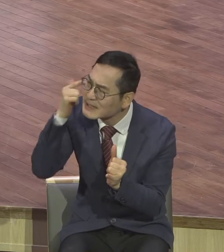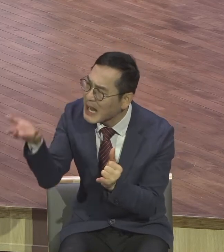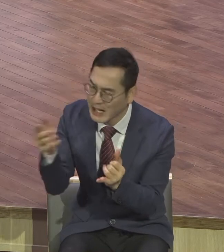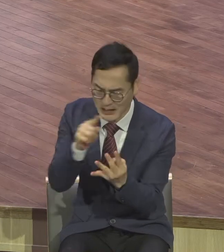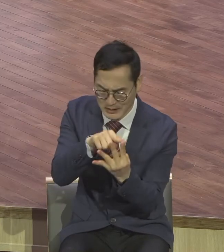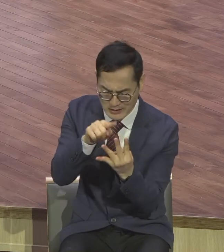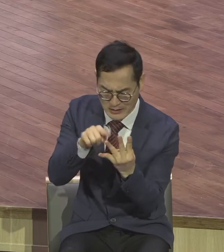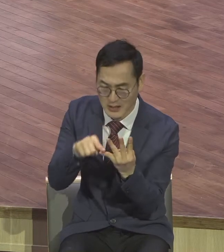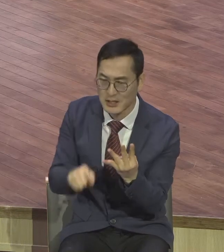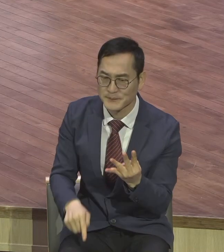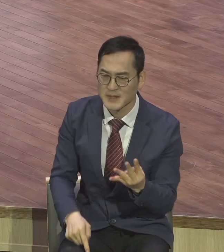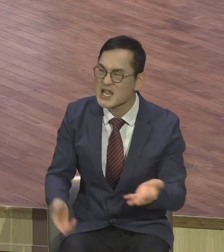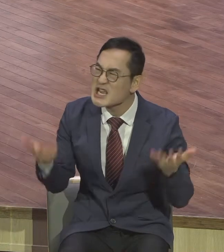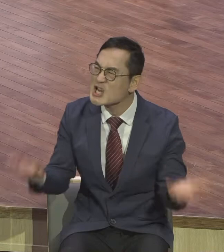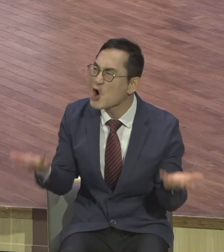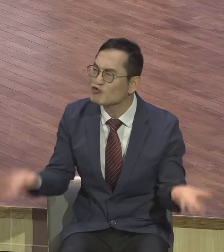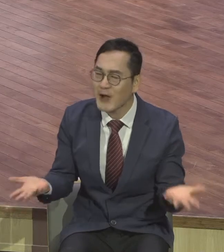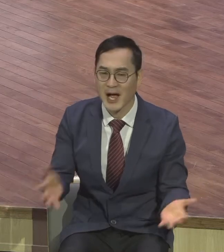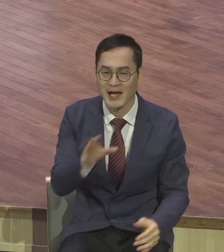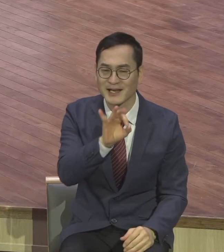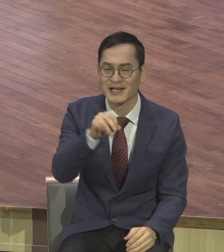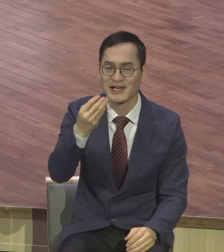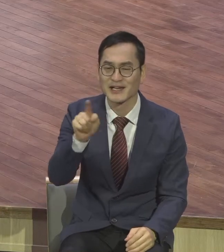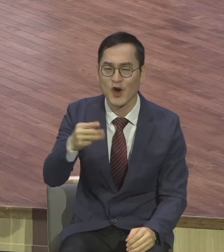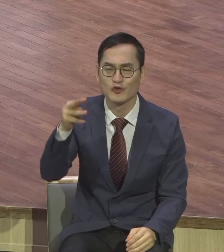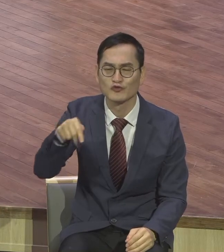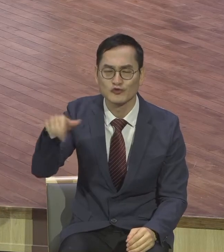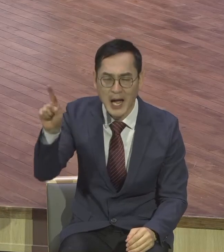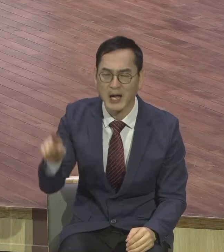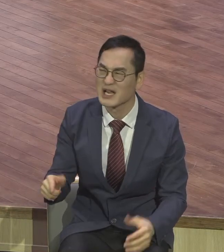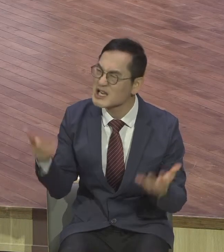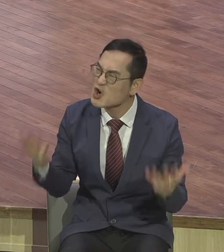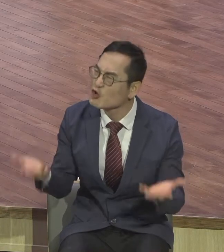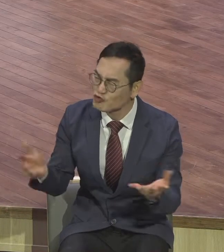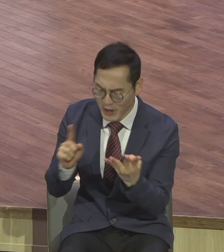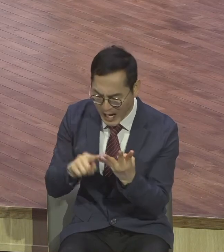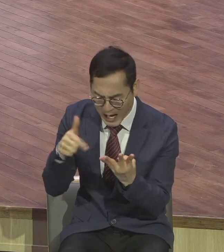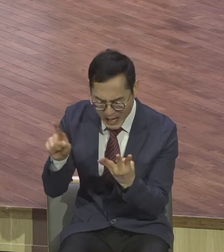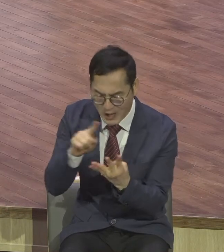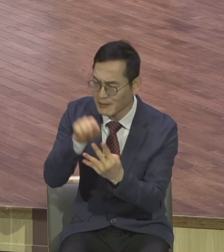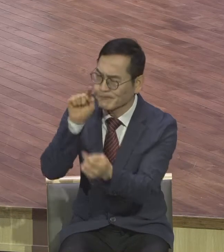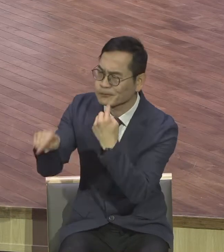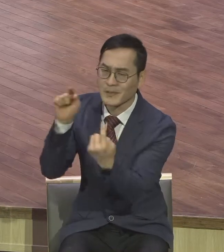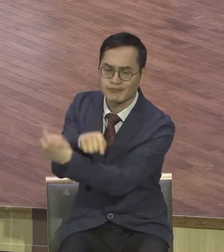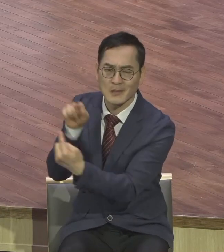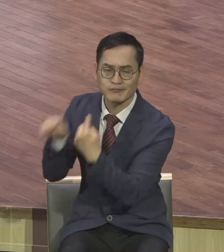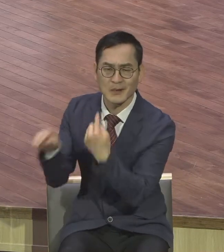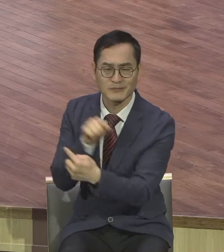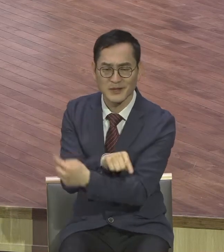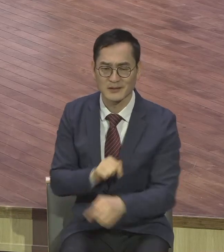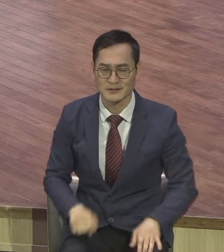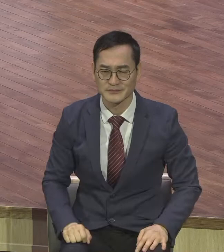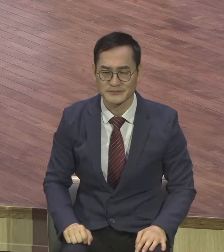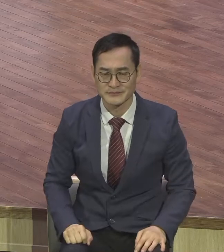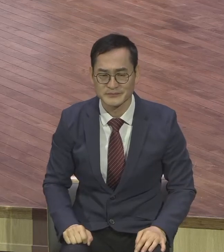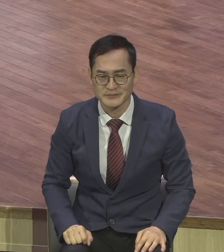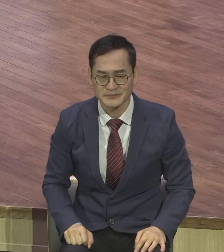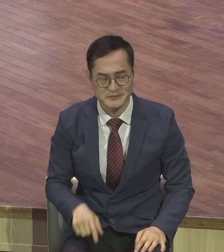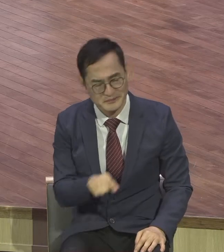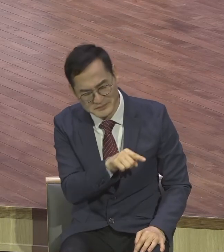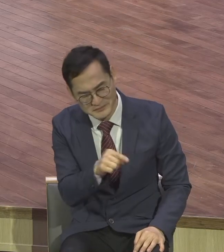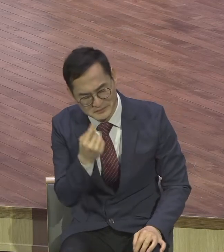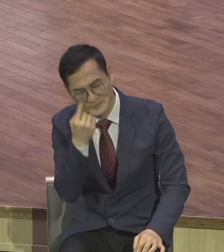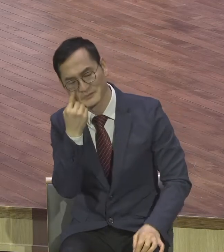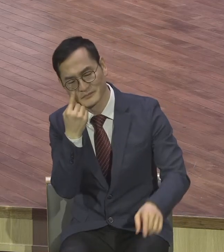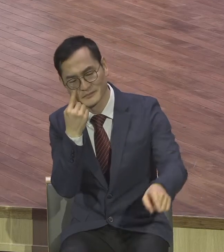이럴 수가 이런 문제들이 답들이 이렇게 쭉 나왔는데 초등학교 3학년 아이가